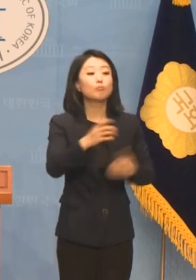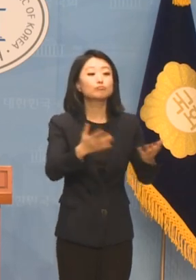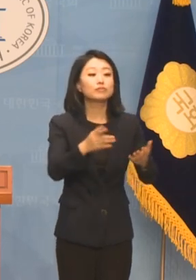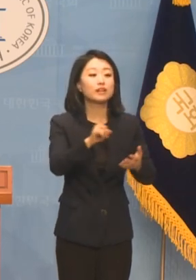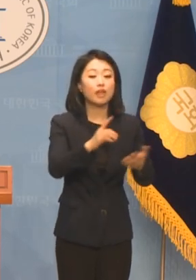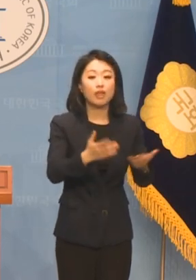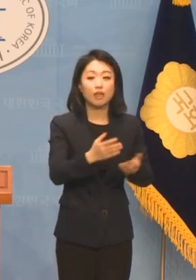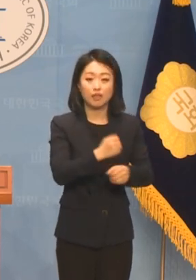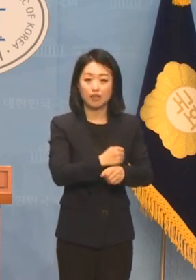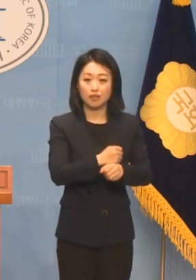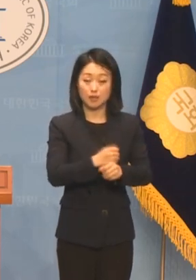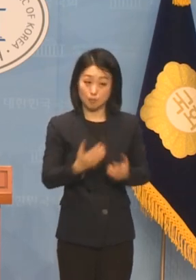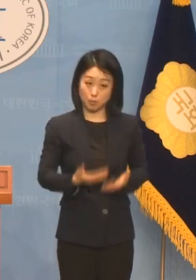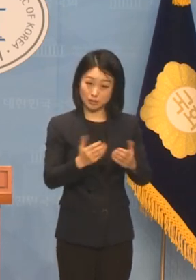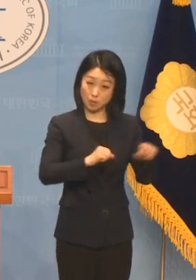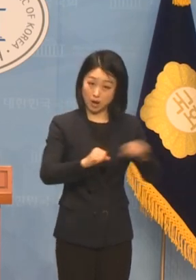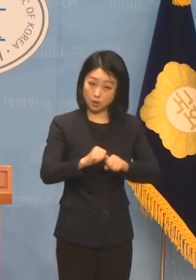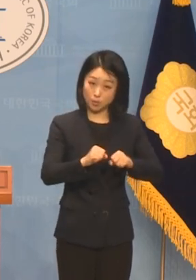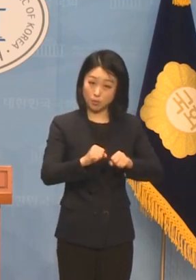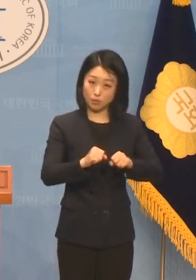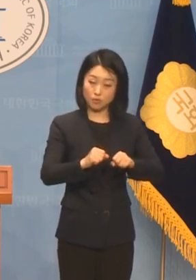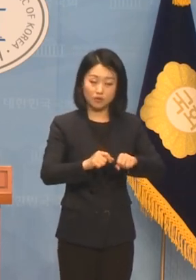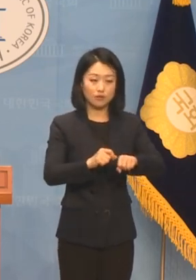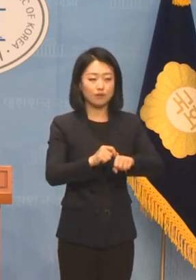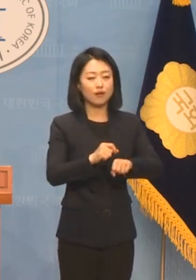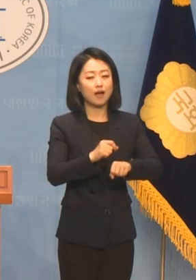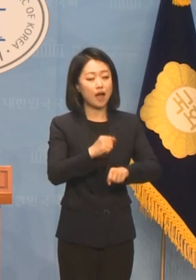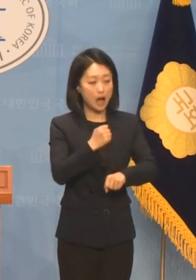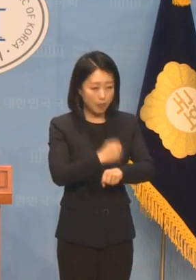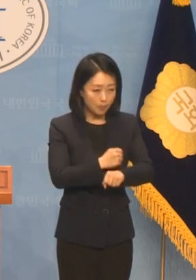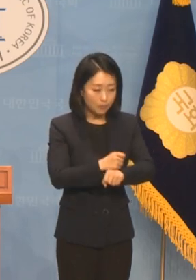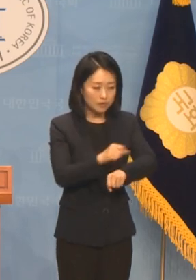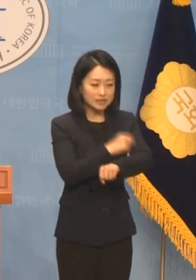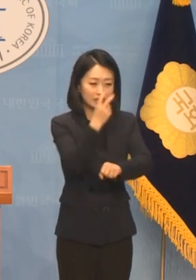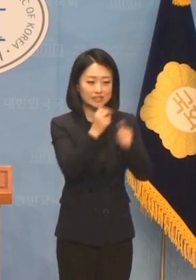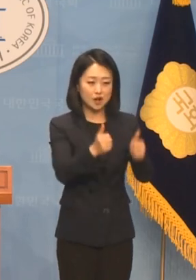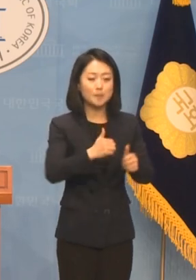약속한 대로 봉사활동하면서 특검이나 기다리십시오.